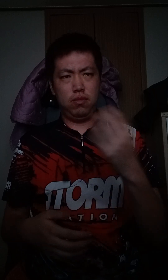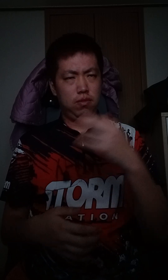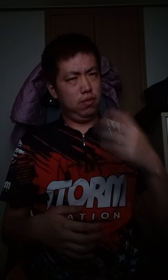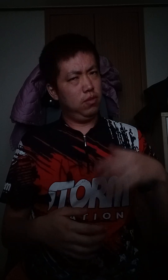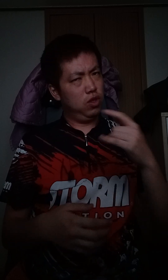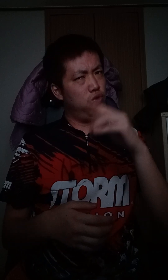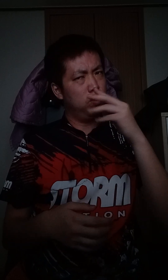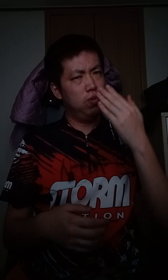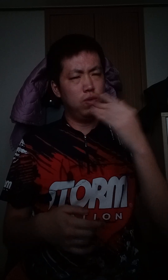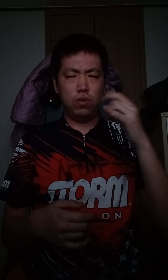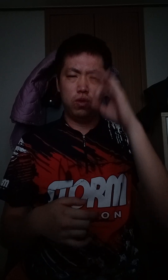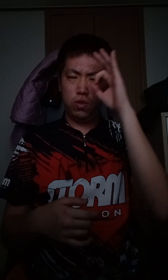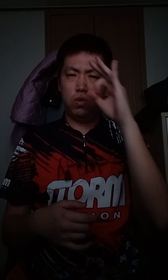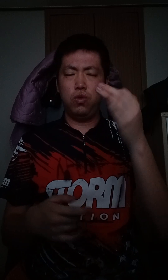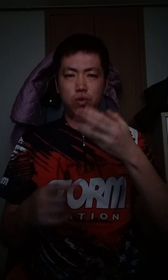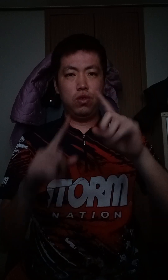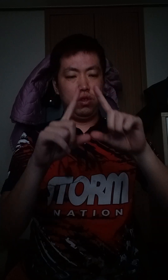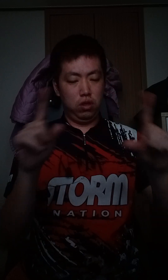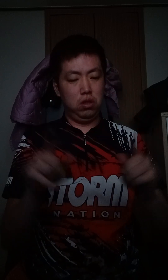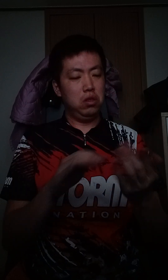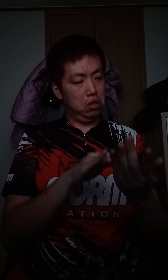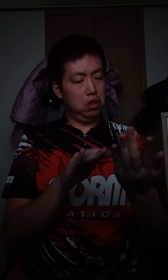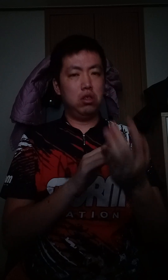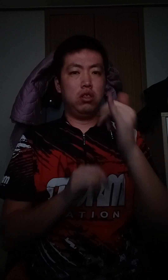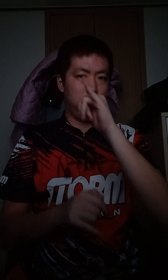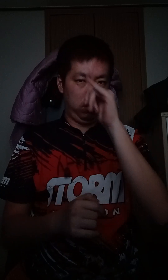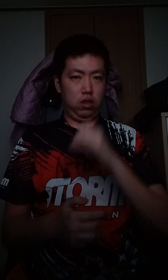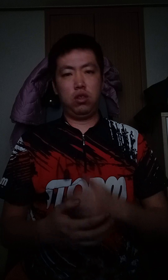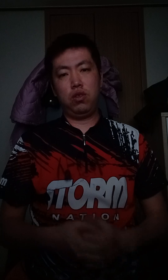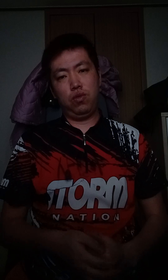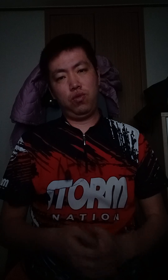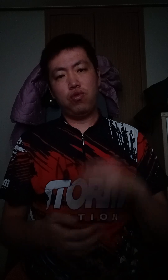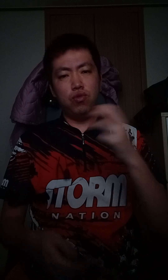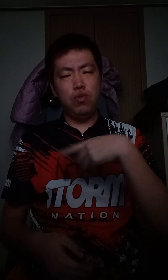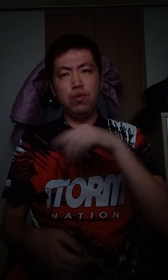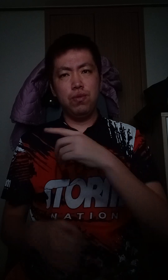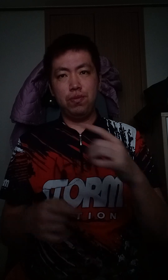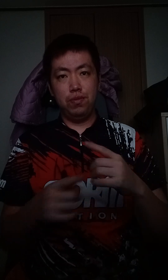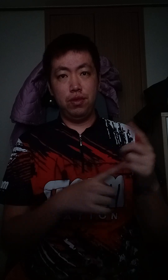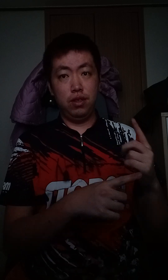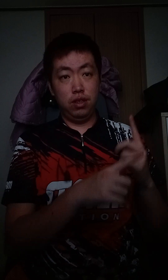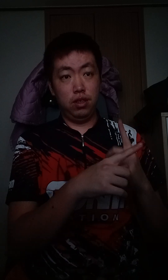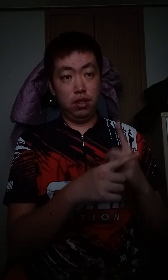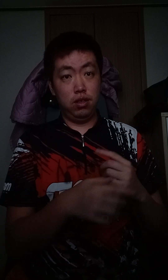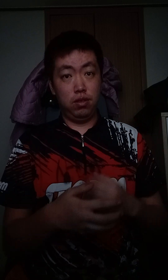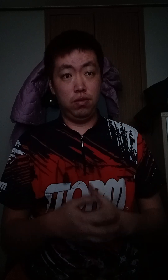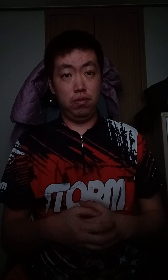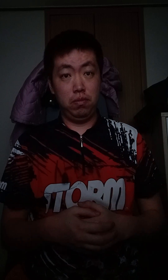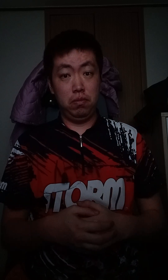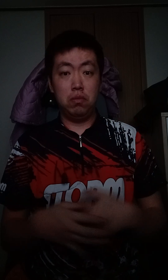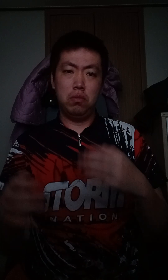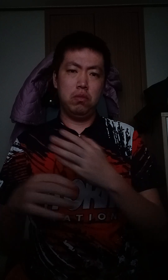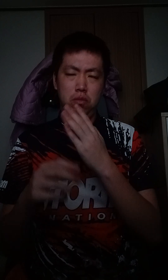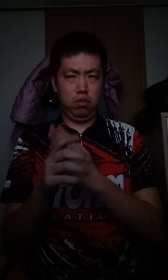음주 여부를 확인해 기록하게 돼 있습니다. 또 음주로 안전한 운전을 할 수 없다고 판단되면 운행할 수 없도록 해야